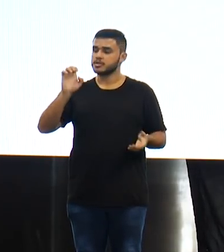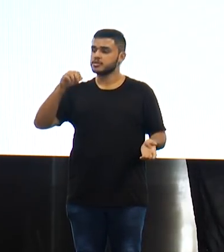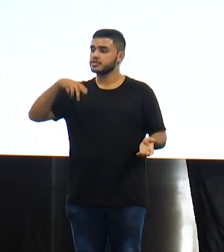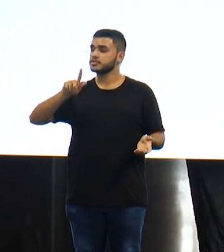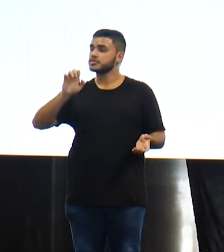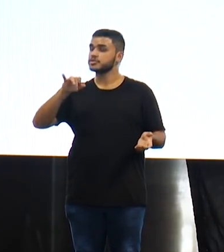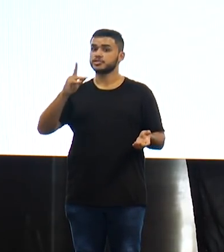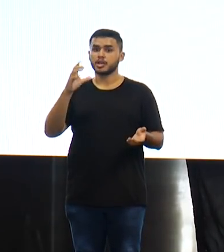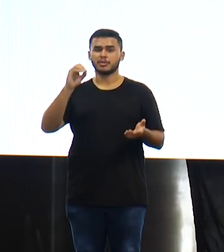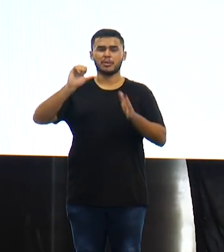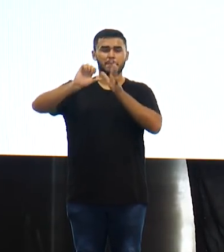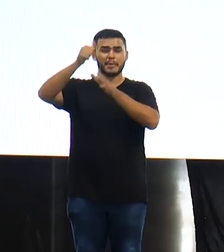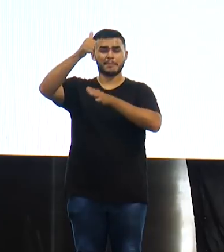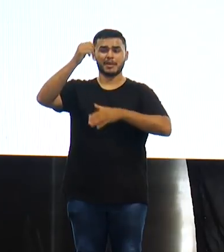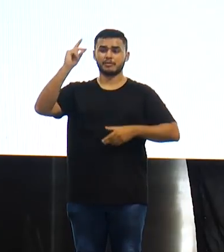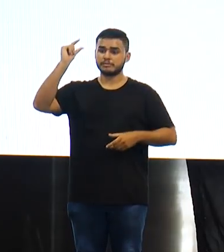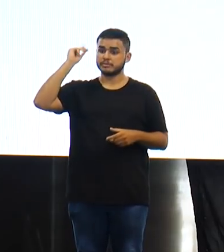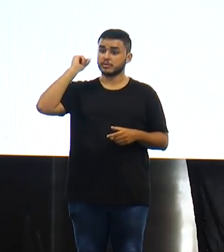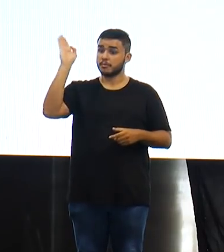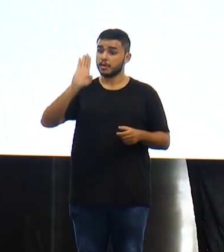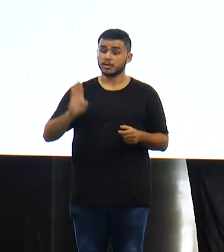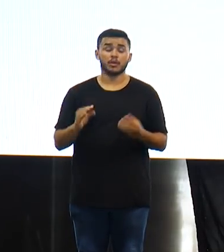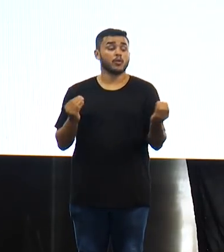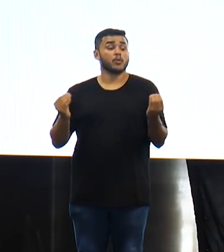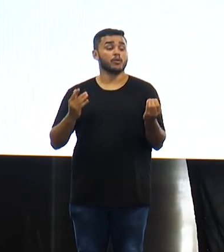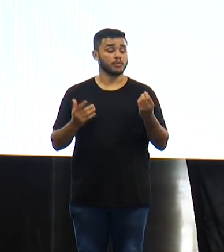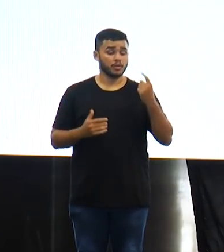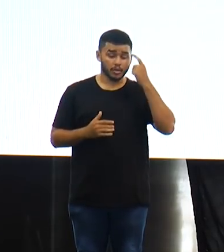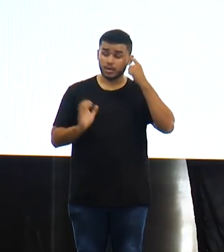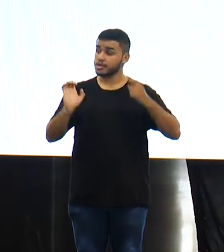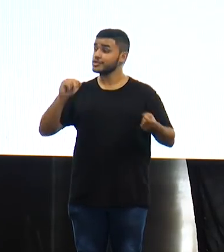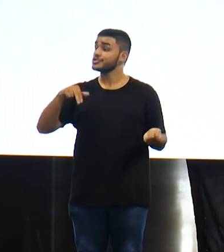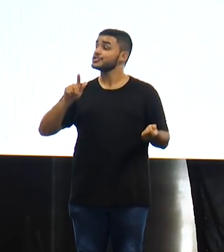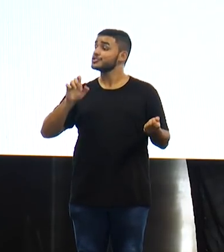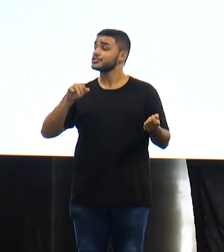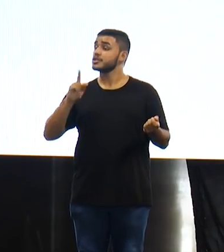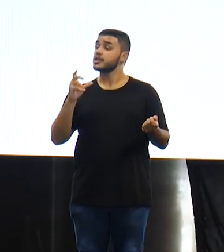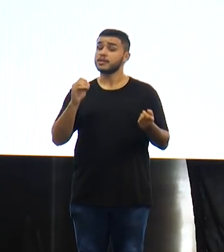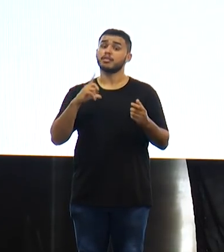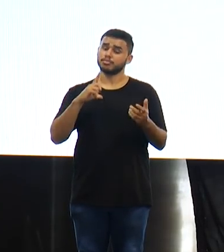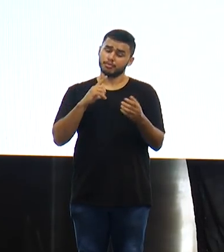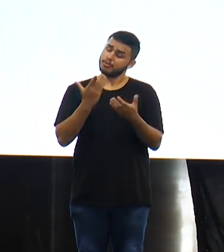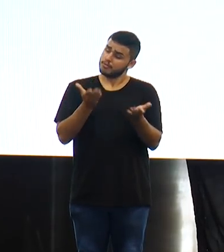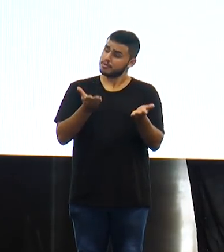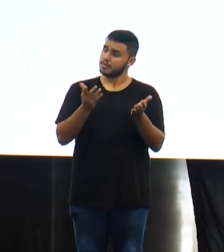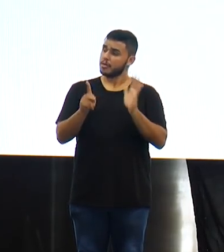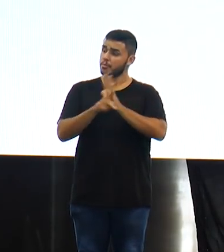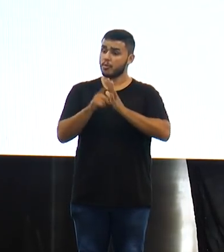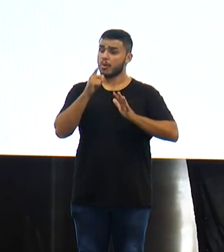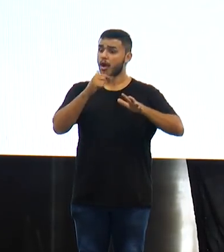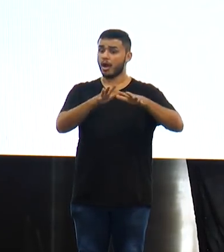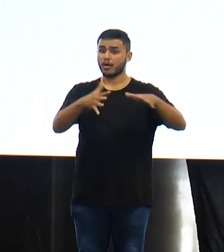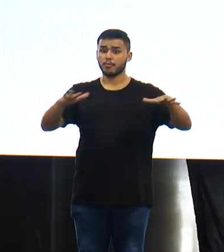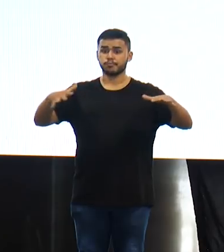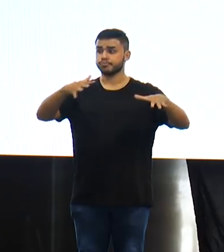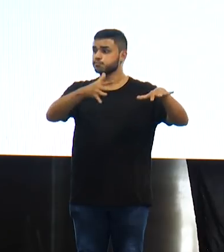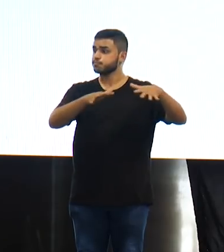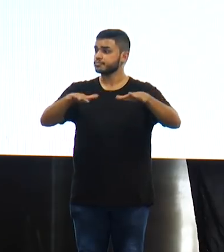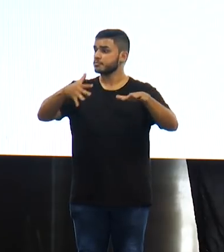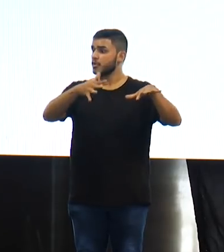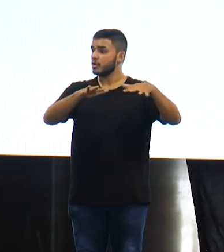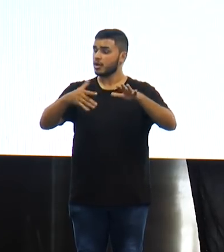engenhos real no Brasil, o engenho real brasileiro era movido com a força hidráulica.